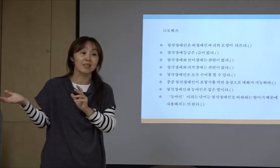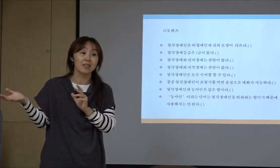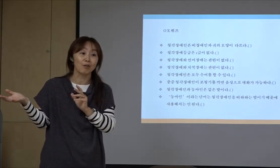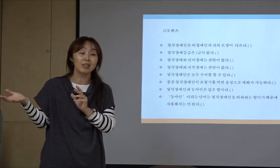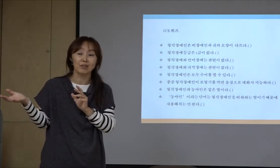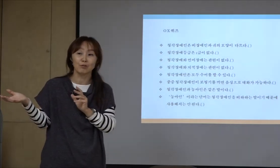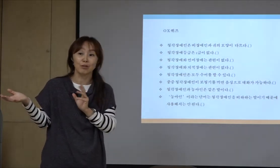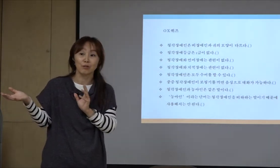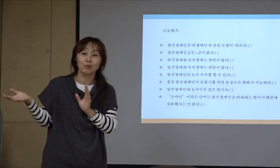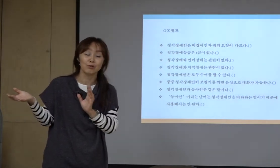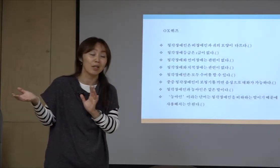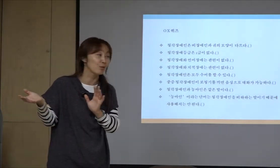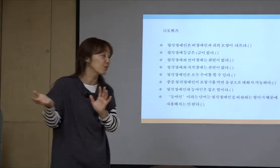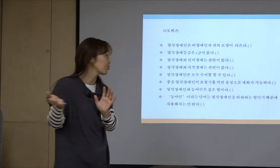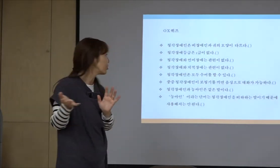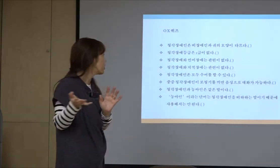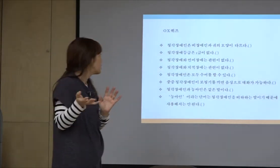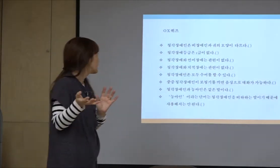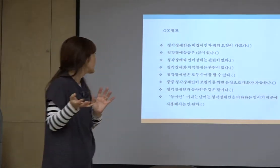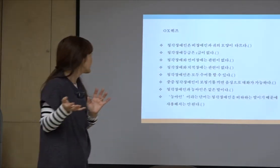가르친다고 하더라고요. 구아학교에서.